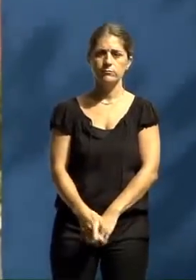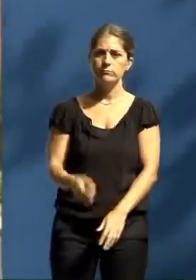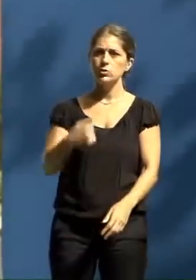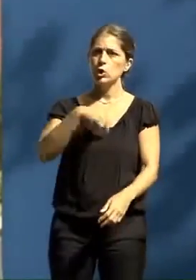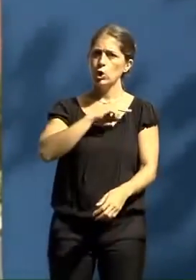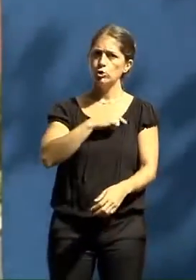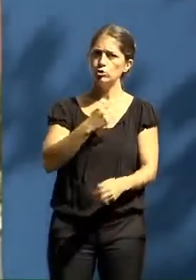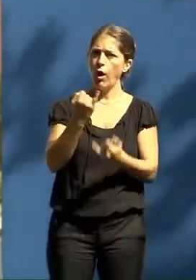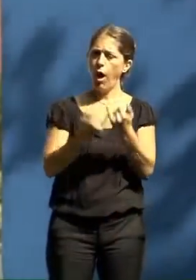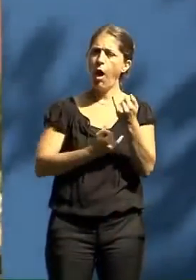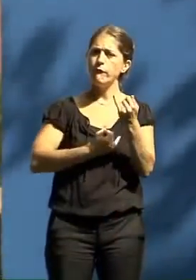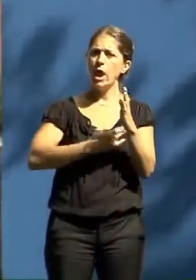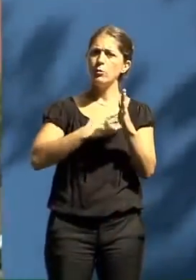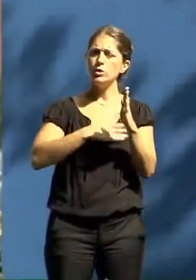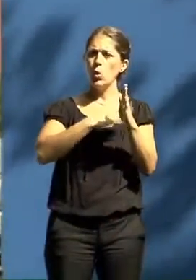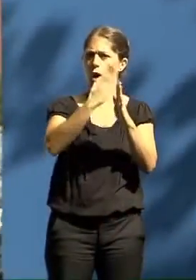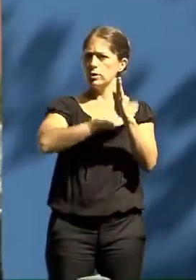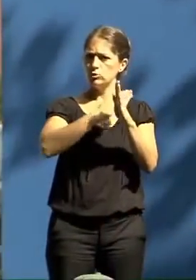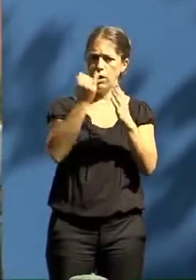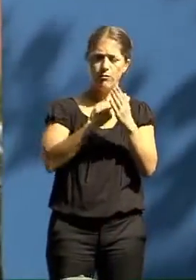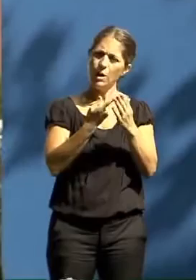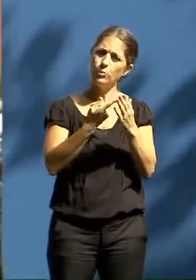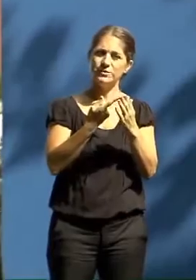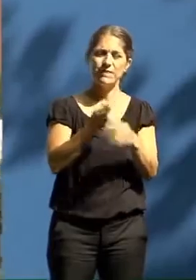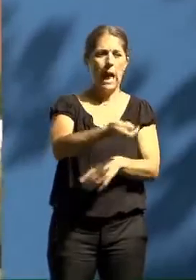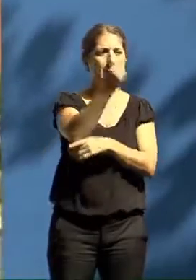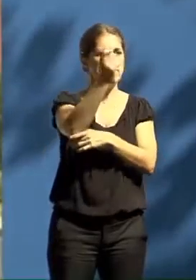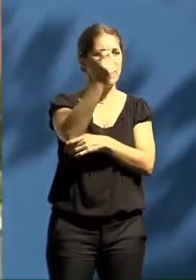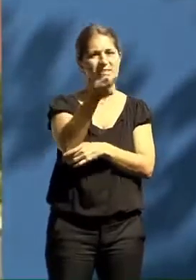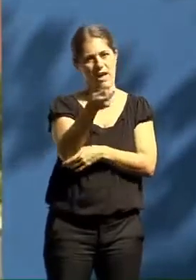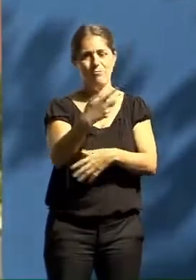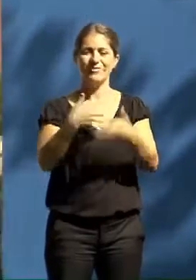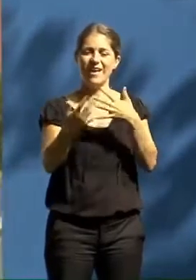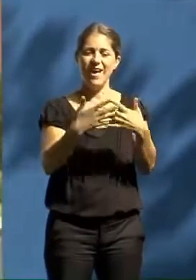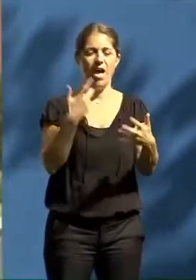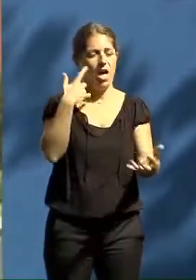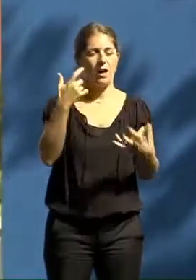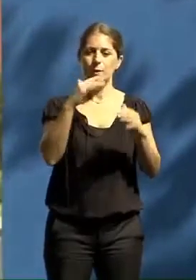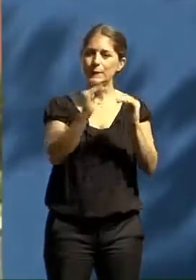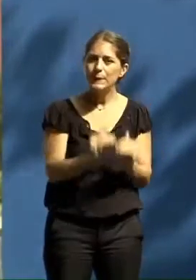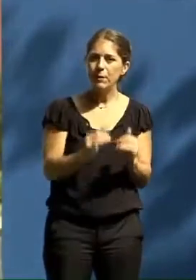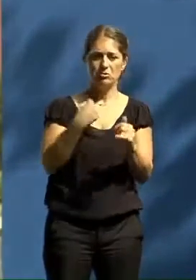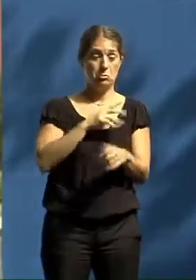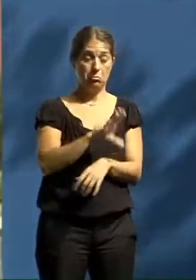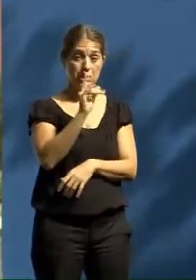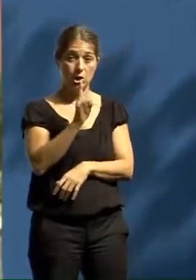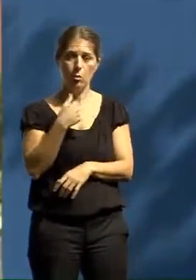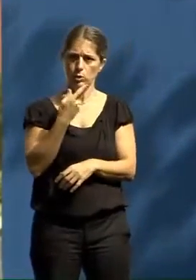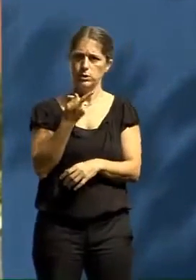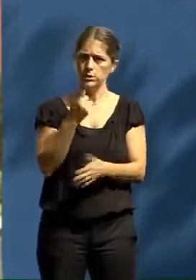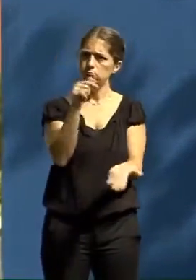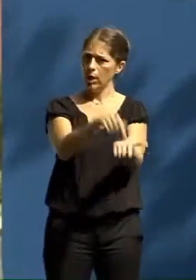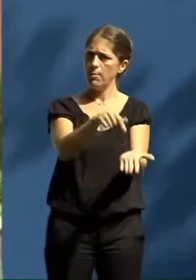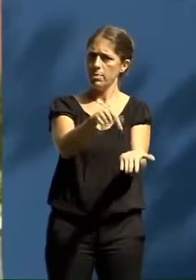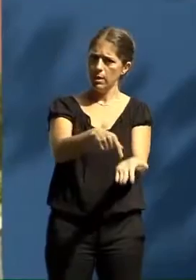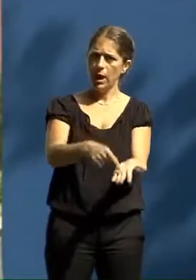Reclamaremos un estatus específico para as artes menores, que eu nunca entendín por que eran menores, cando eran tan importantes na historia do noso país, e por eso